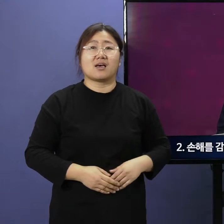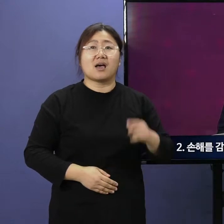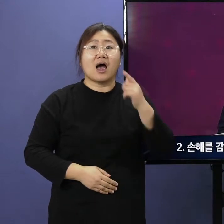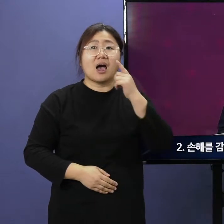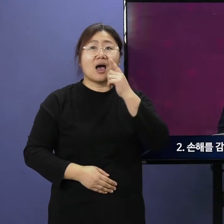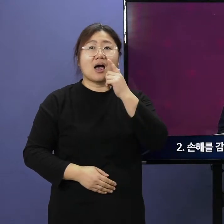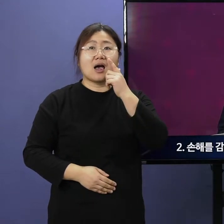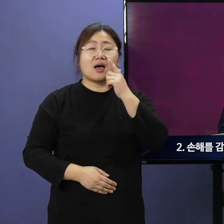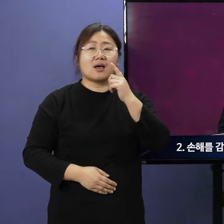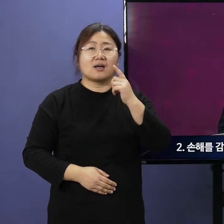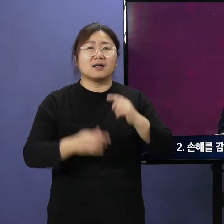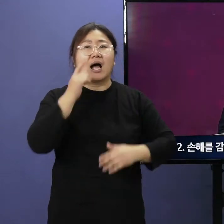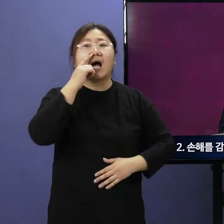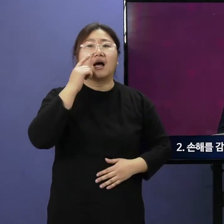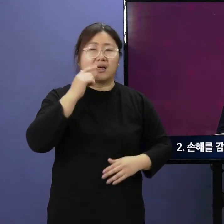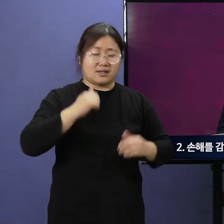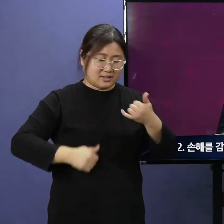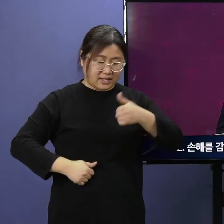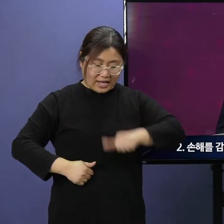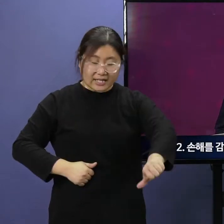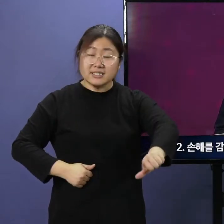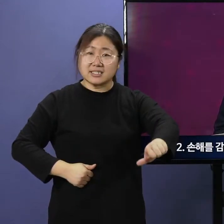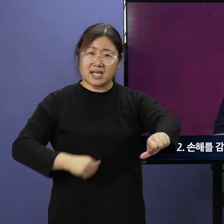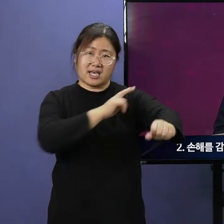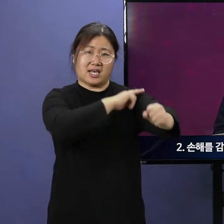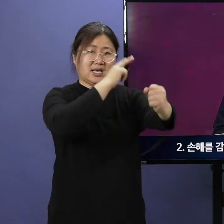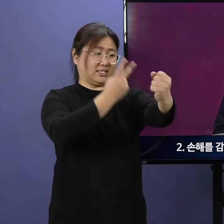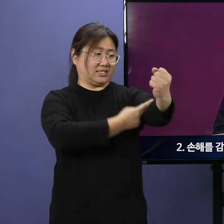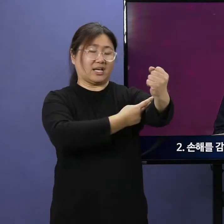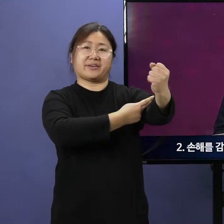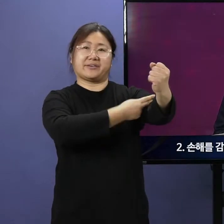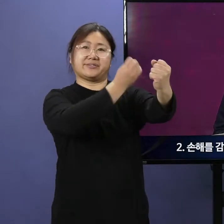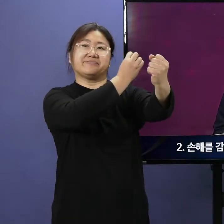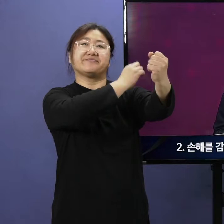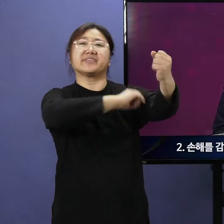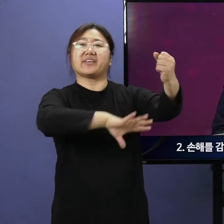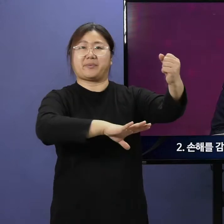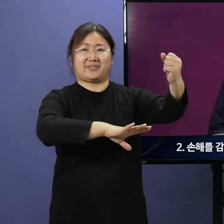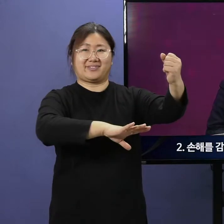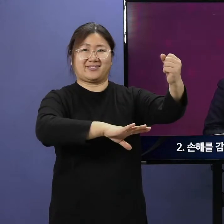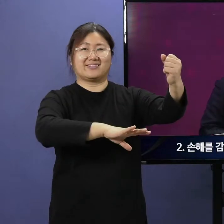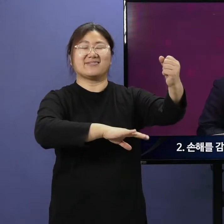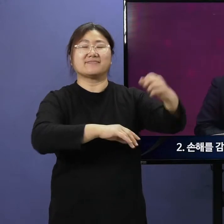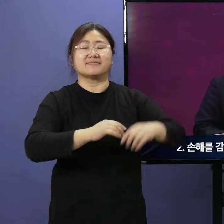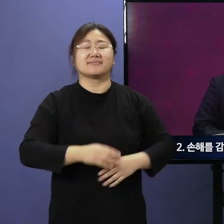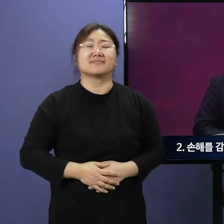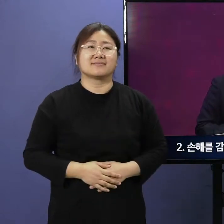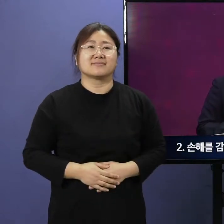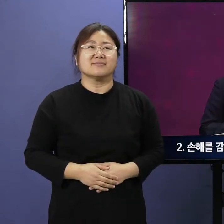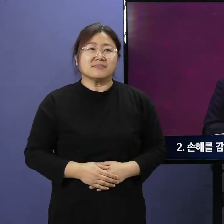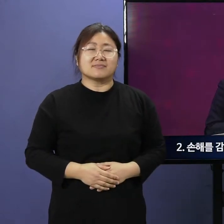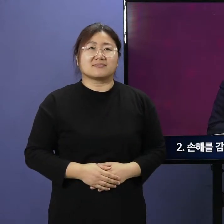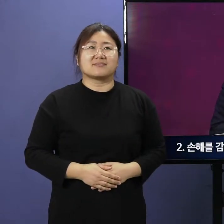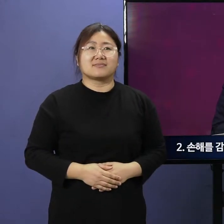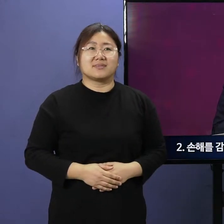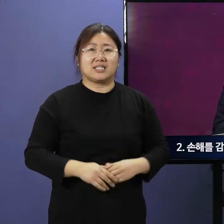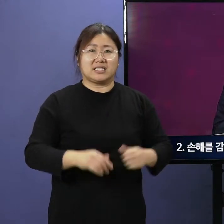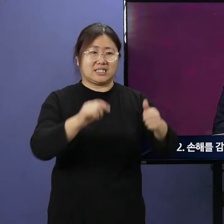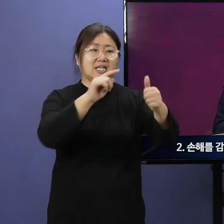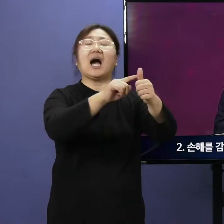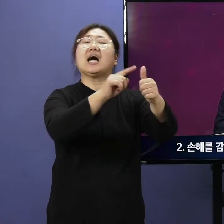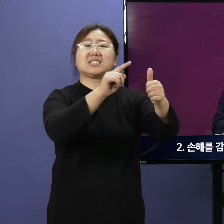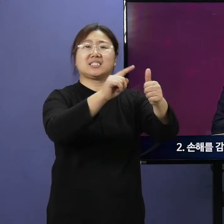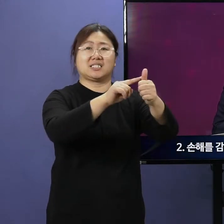것입니다. 그런 아들이 먹을 것이 없고 굶주리다 보니까 마음에 결심한